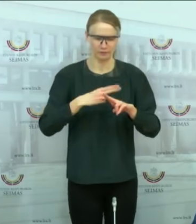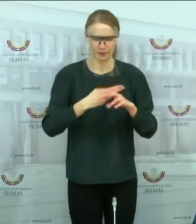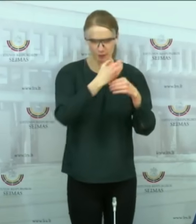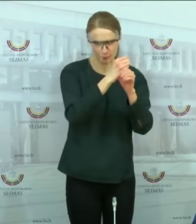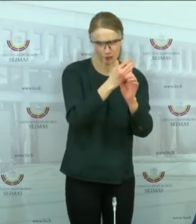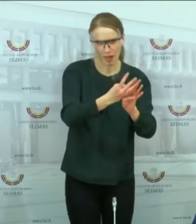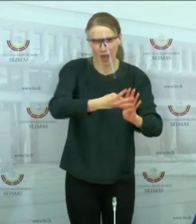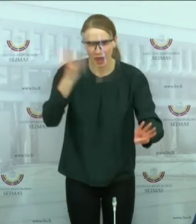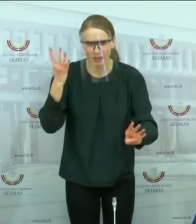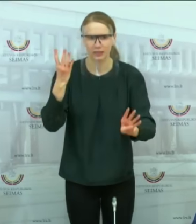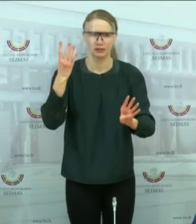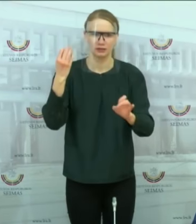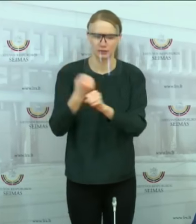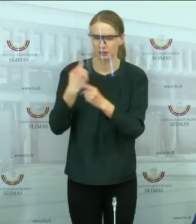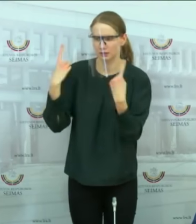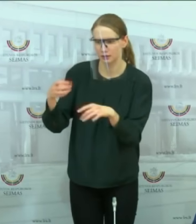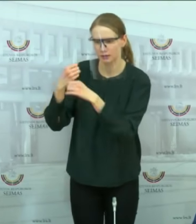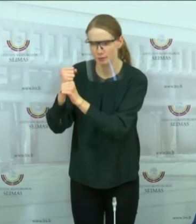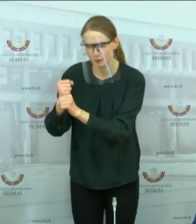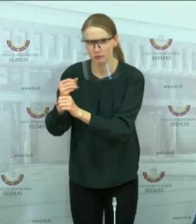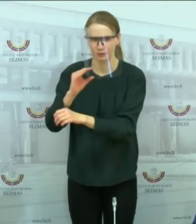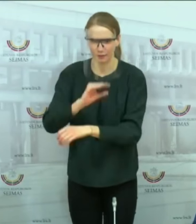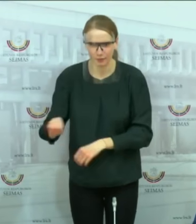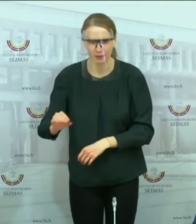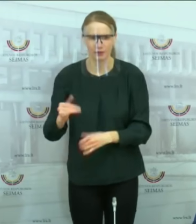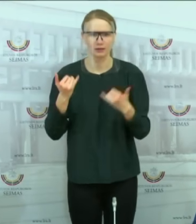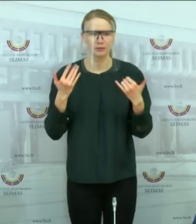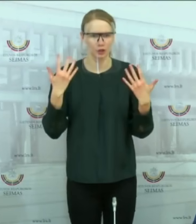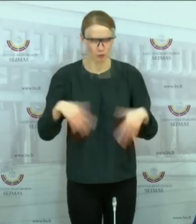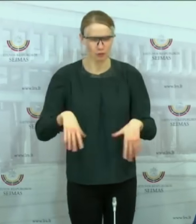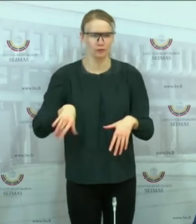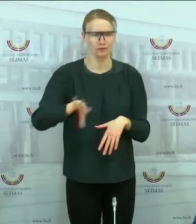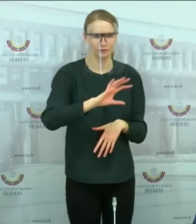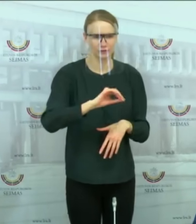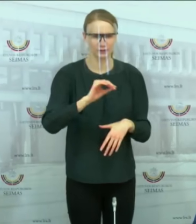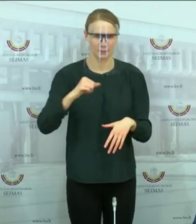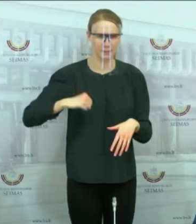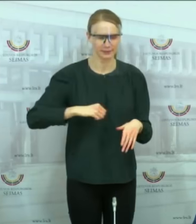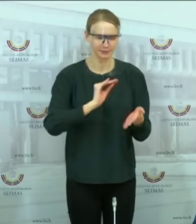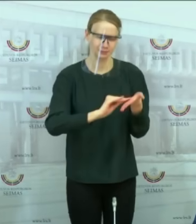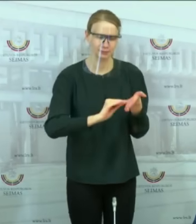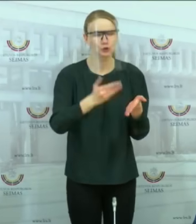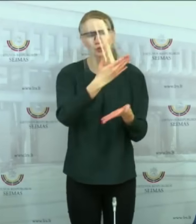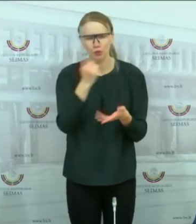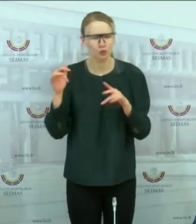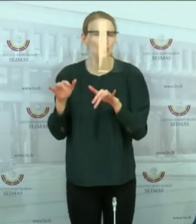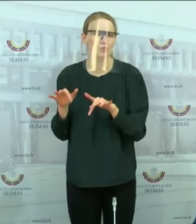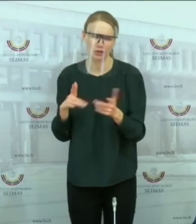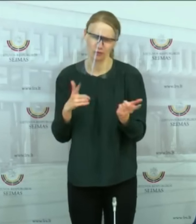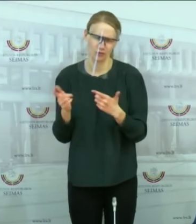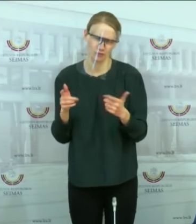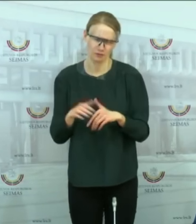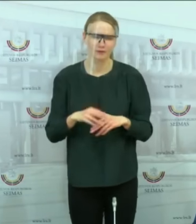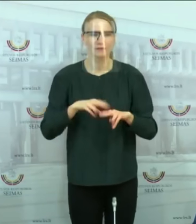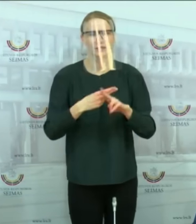labai rankinio darbo, dabar šitos problemos yra, na, eliminuotos ir už tai yra tie skaičiai, na, tiesiog